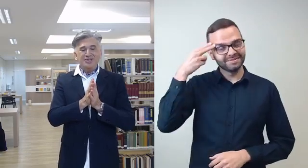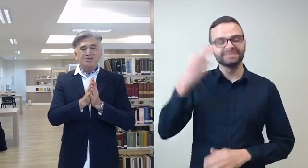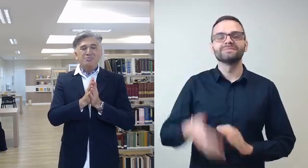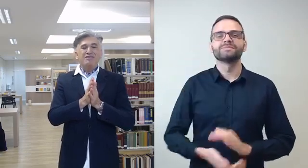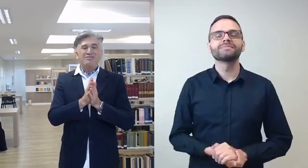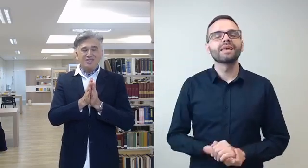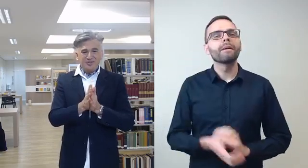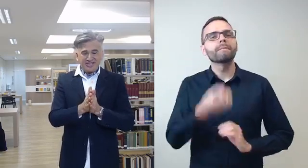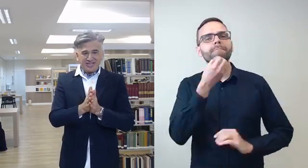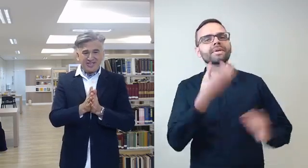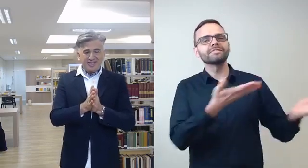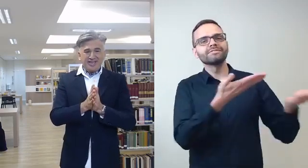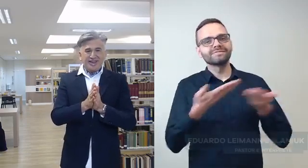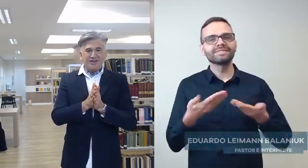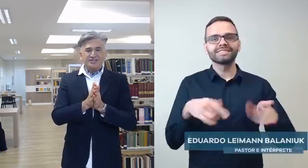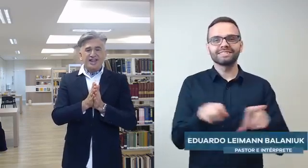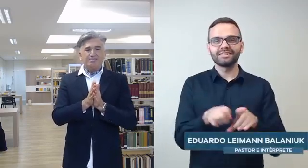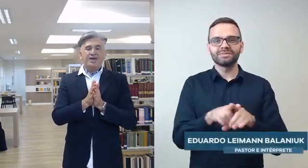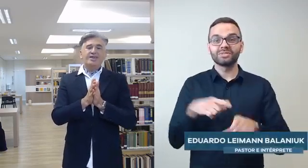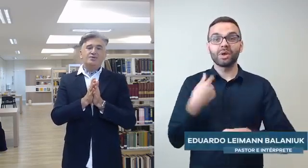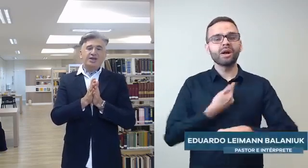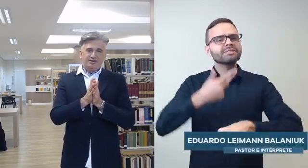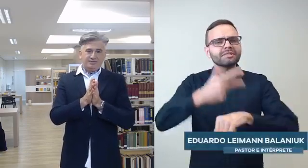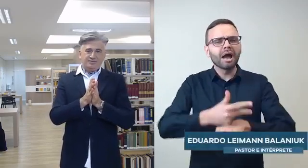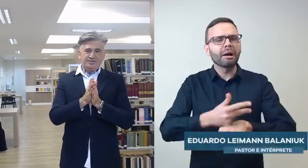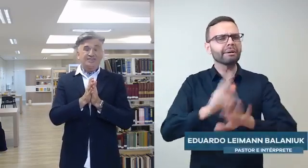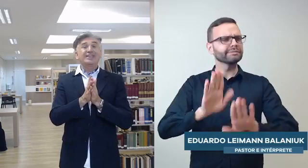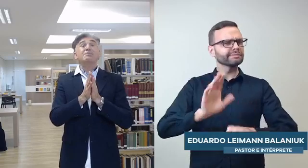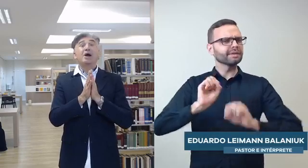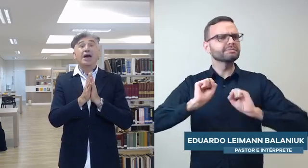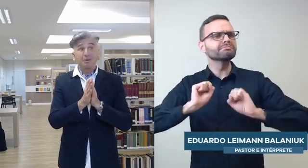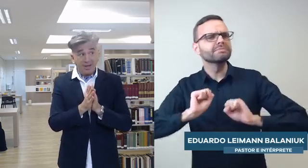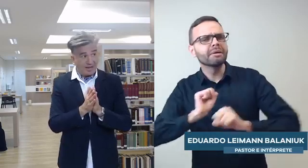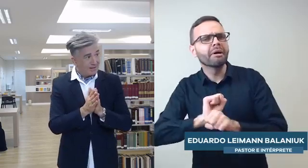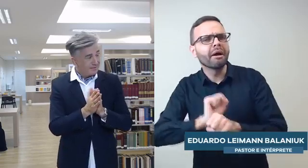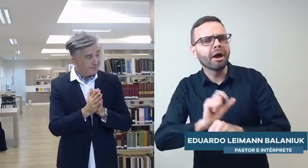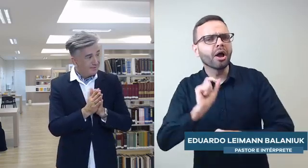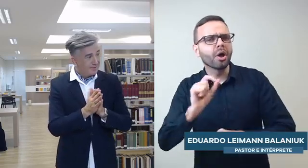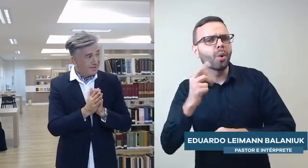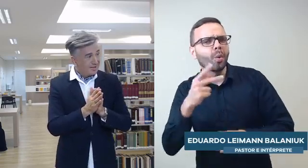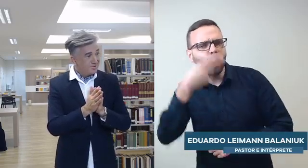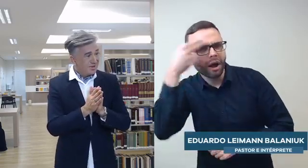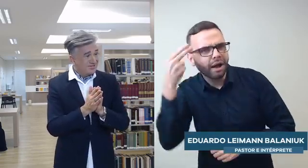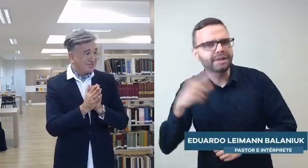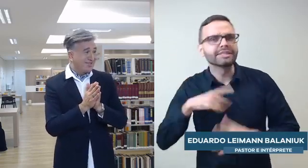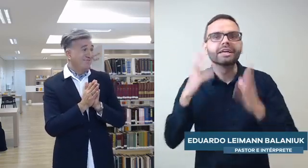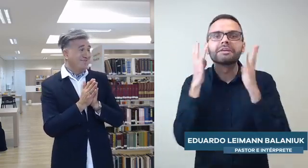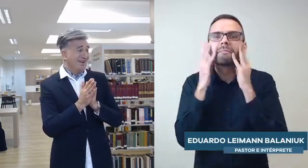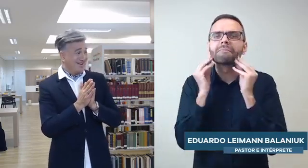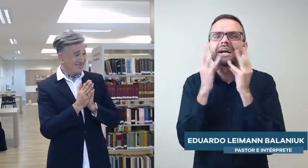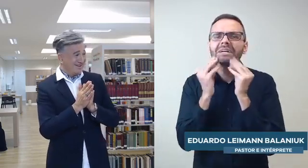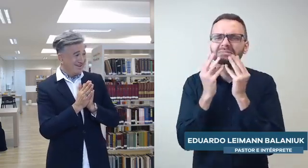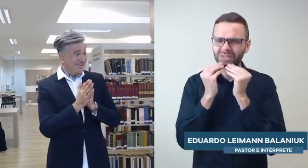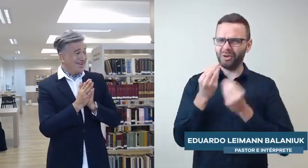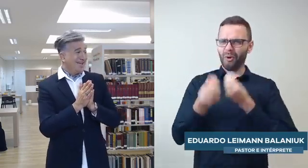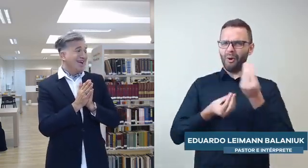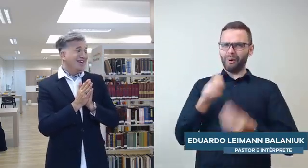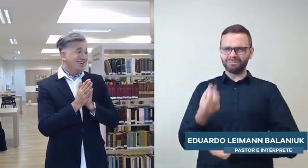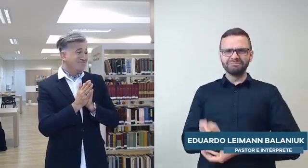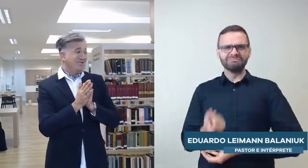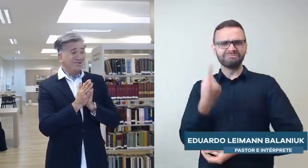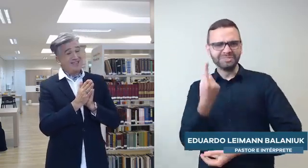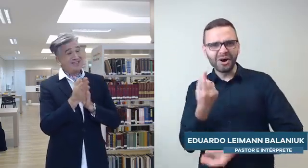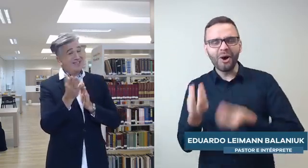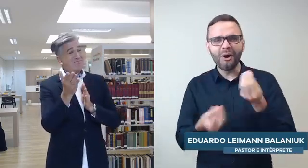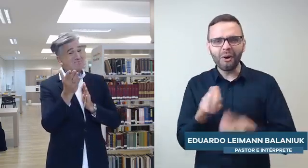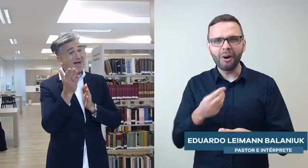Eduardo, bem-vindo aqui na nossa live. Pera aí, Eduardo, você tem barba? Eduardo, você tem barba?